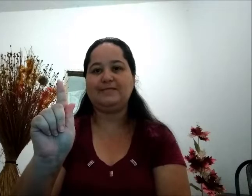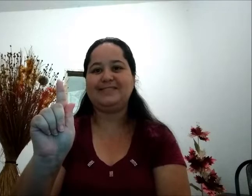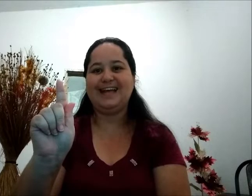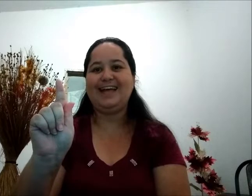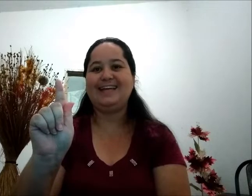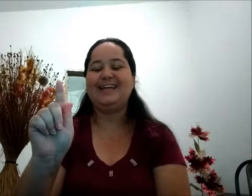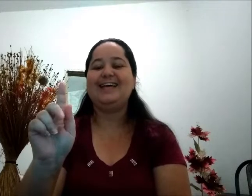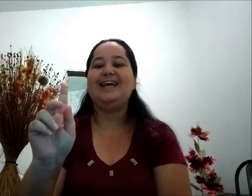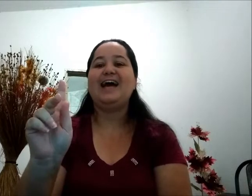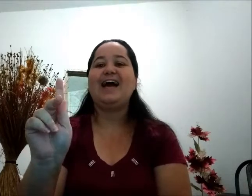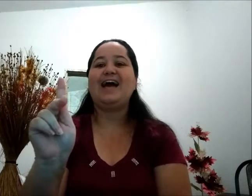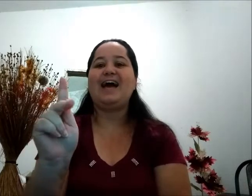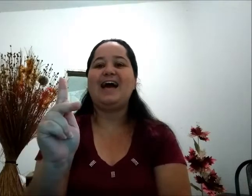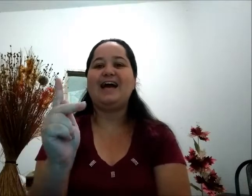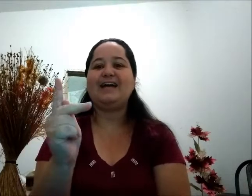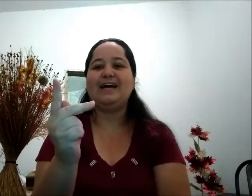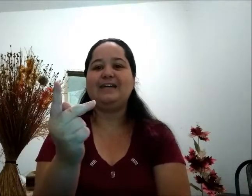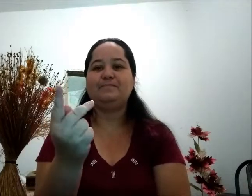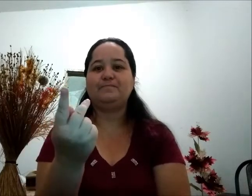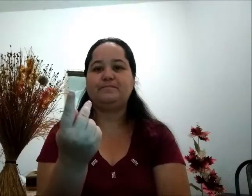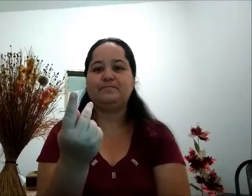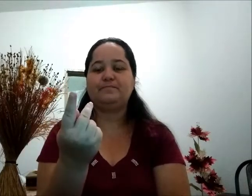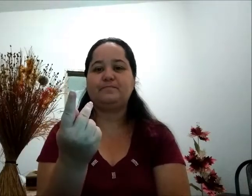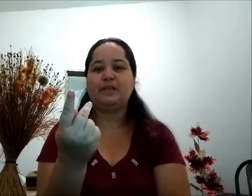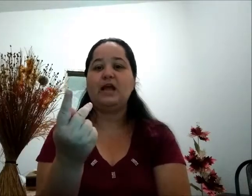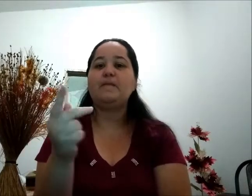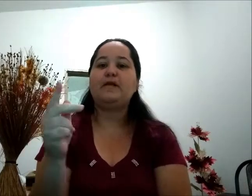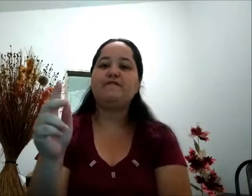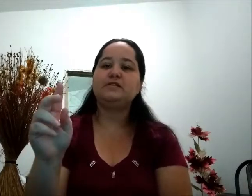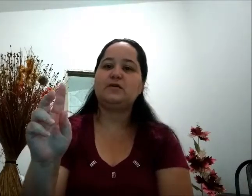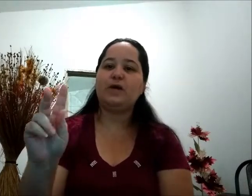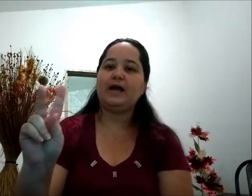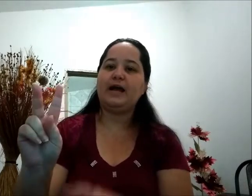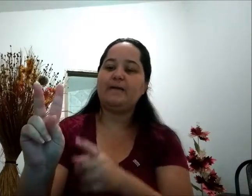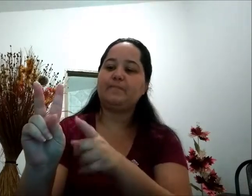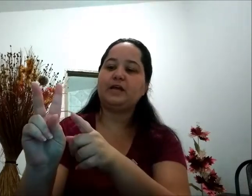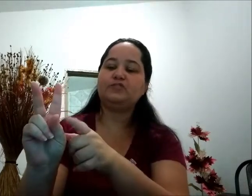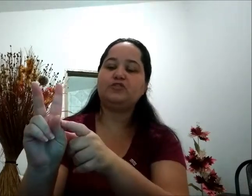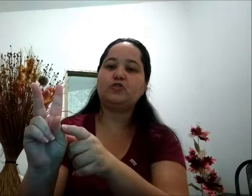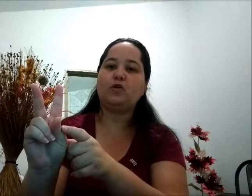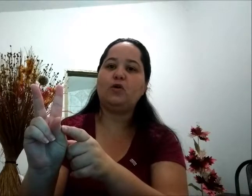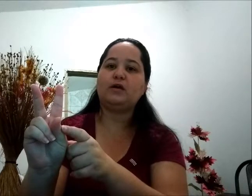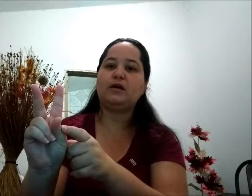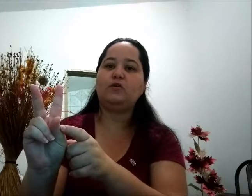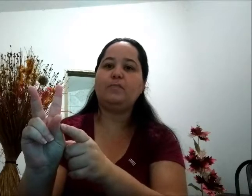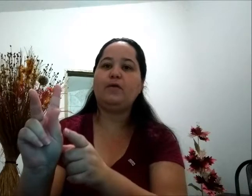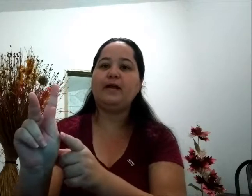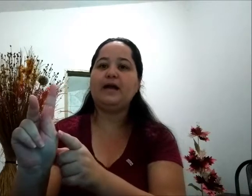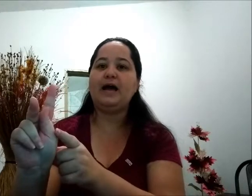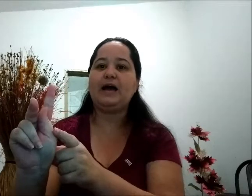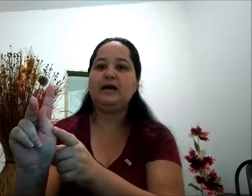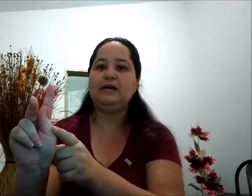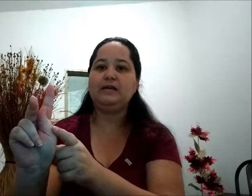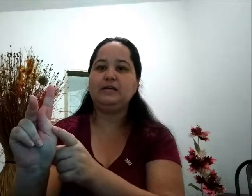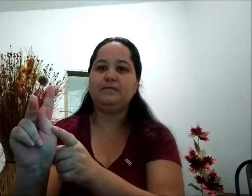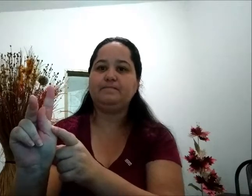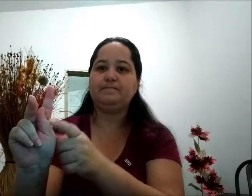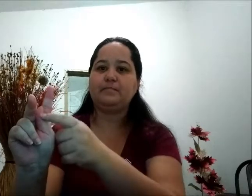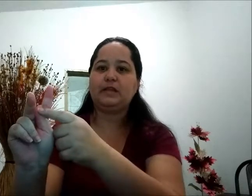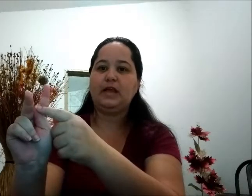tá? H. Para fazer o H, a gente coloca o polegar aqui,